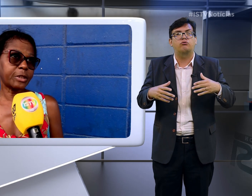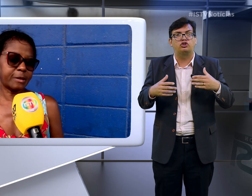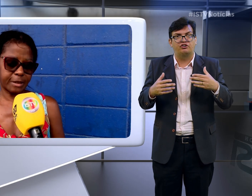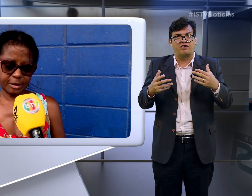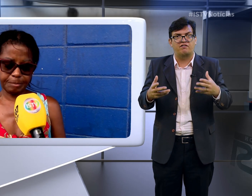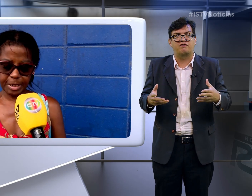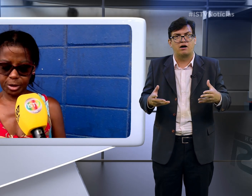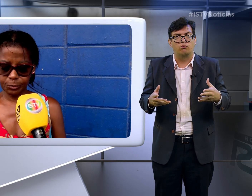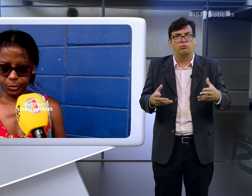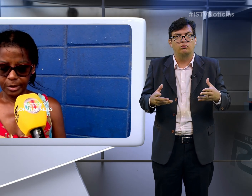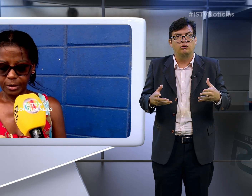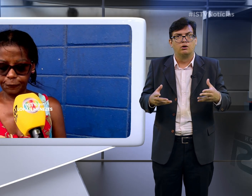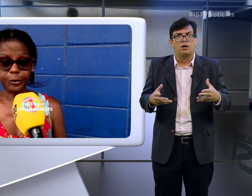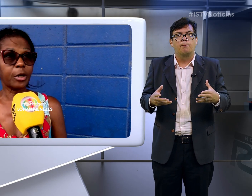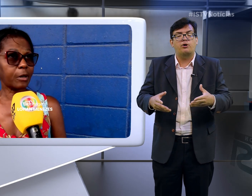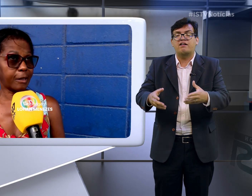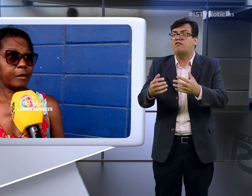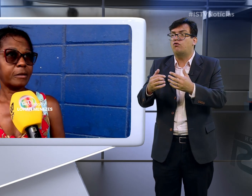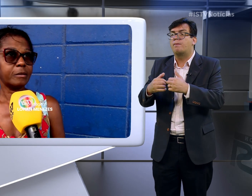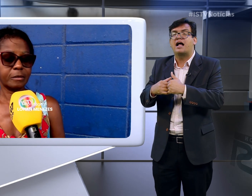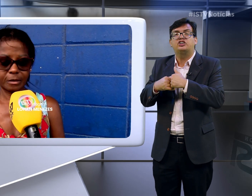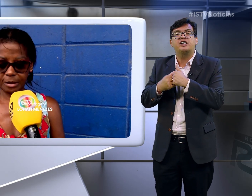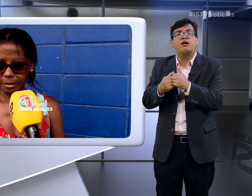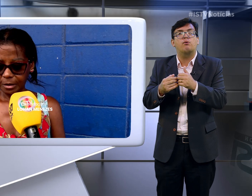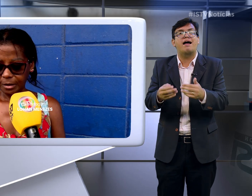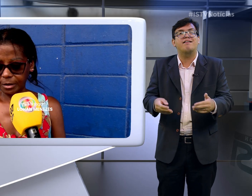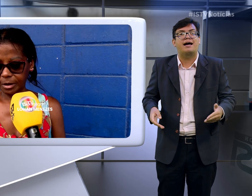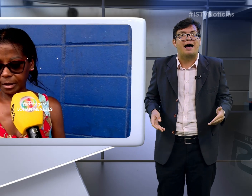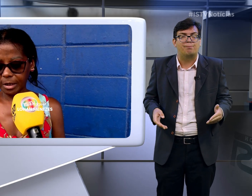de diversão, porque se sobrar dinheiro, o gás acaba.